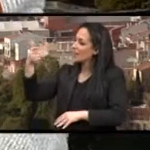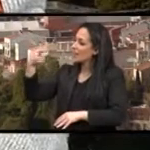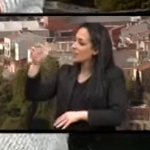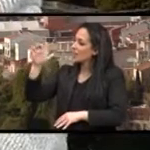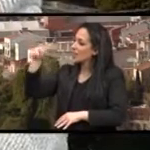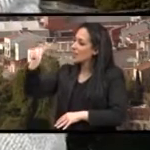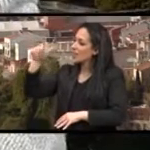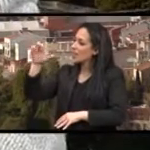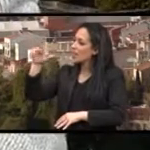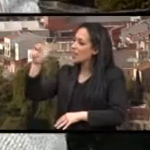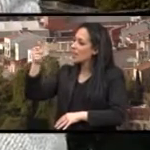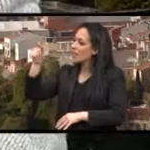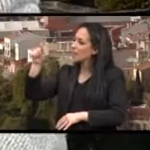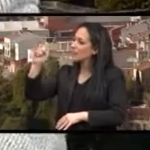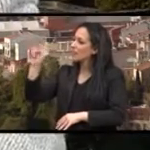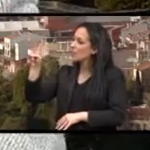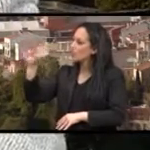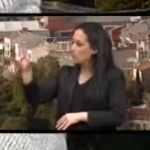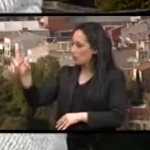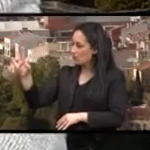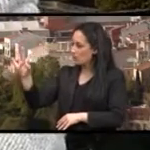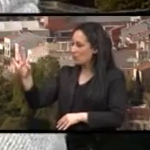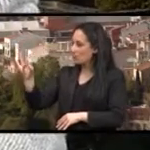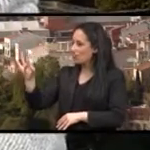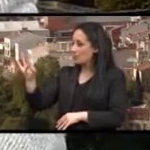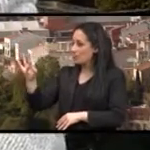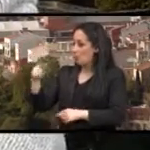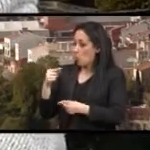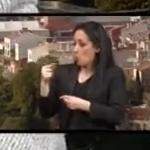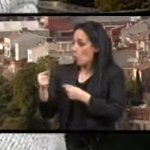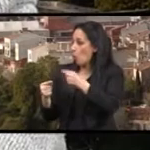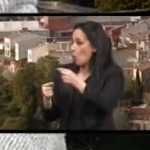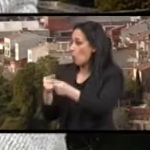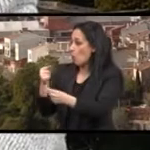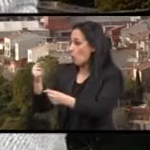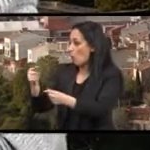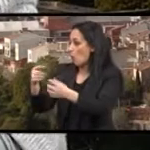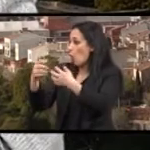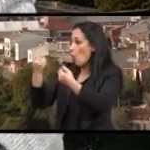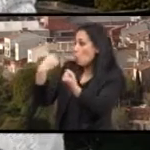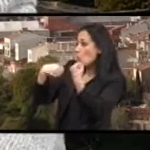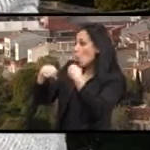igual fa 6 anys que estic ara, i això és progressiu.